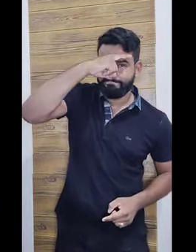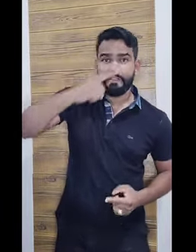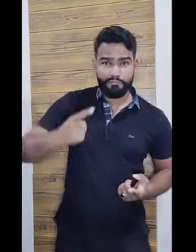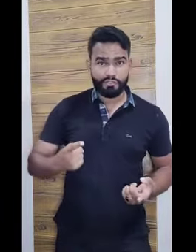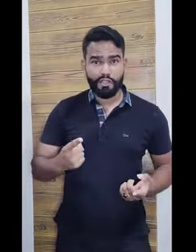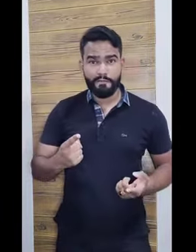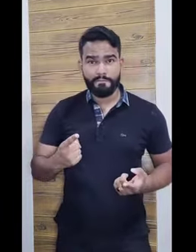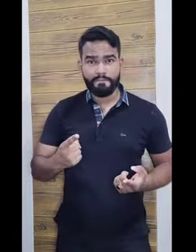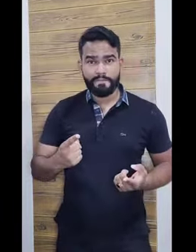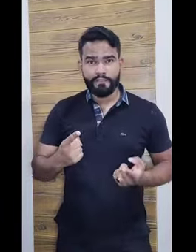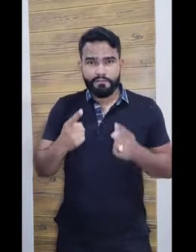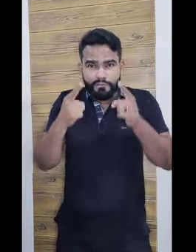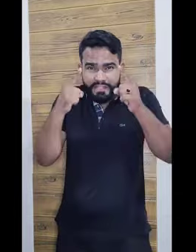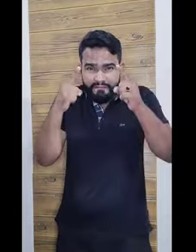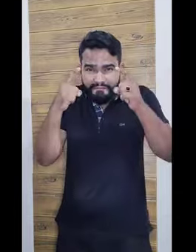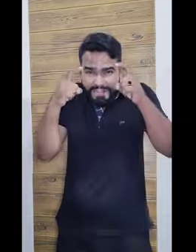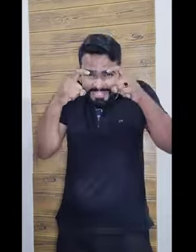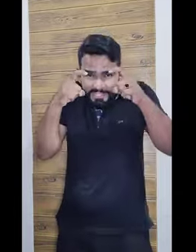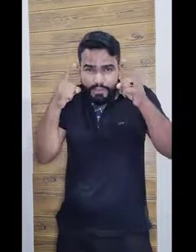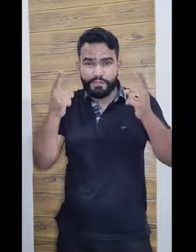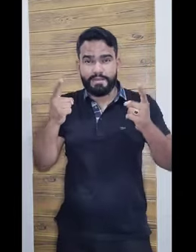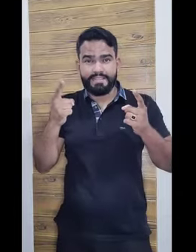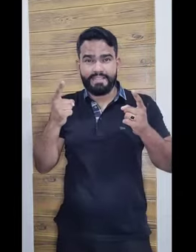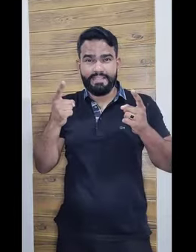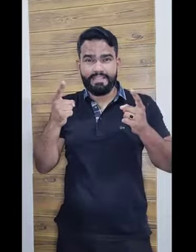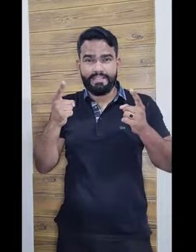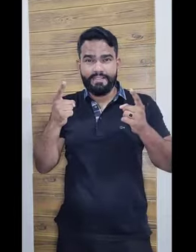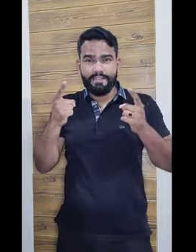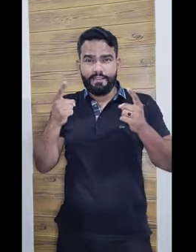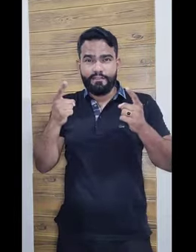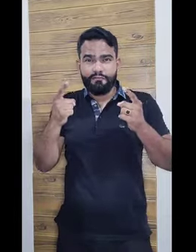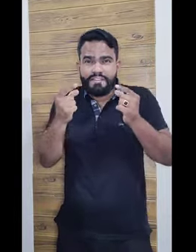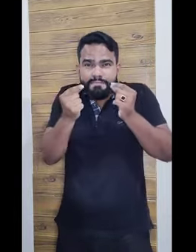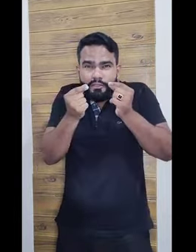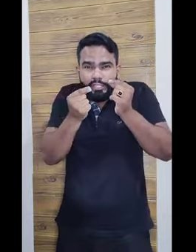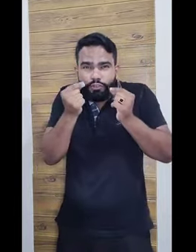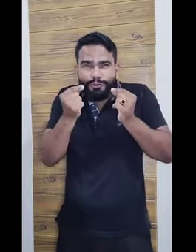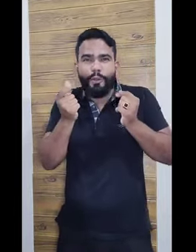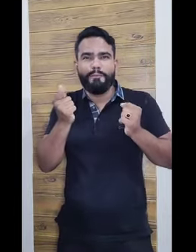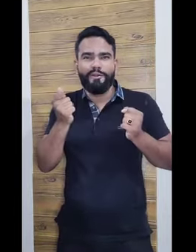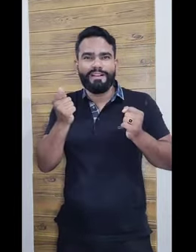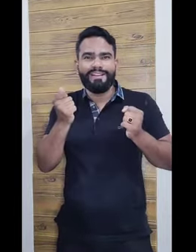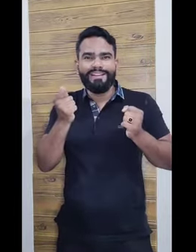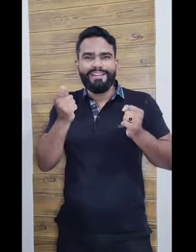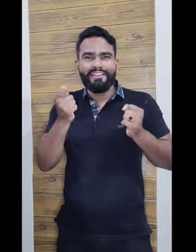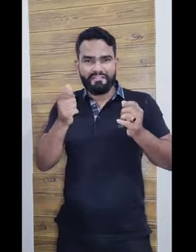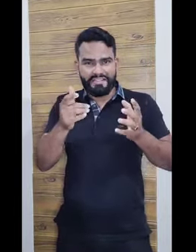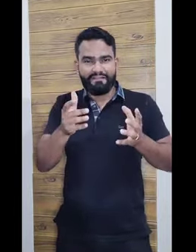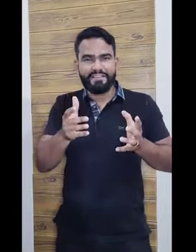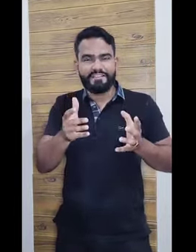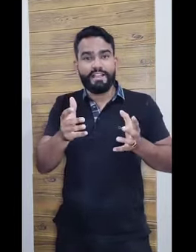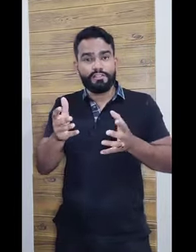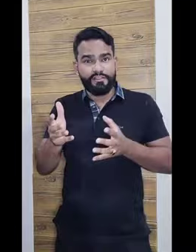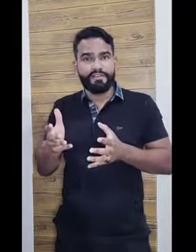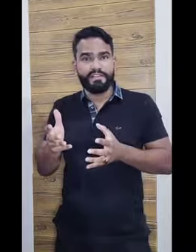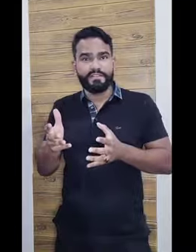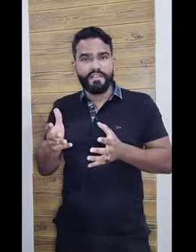Viu só? Você franziu as sobrancelhas, você meio que entortou a boca e você fez o sinal difícil.